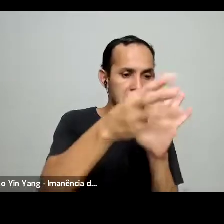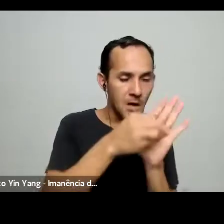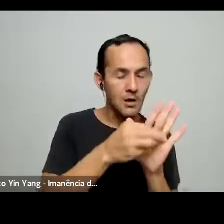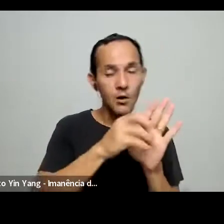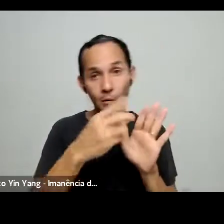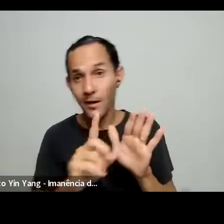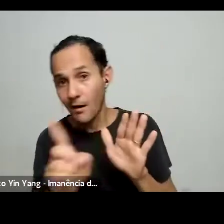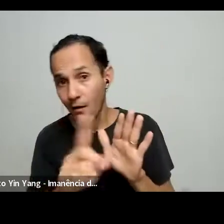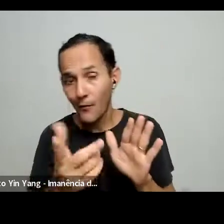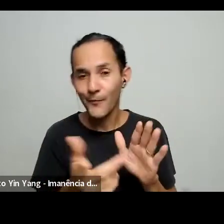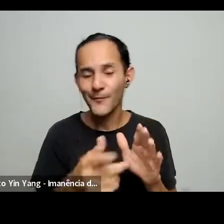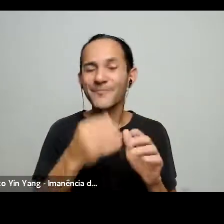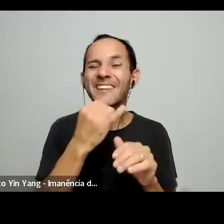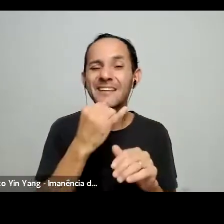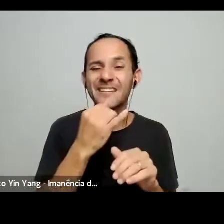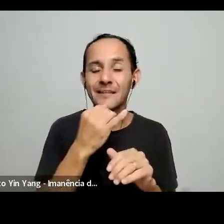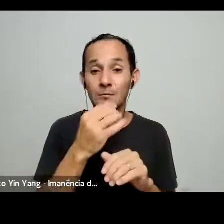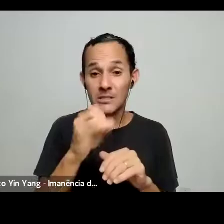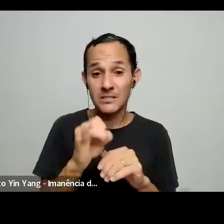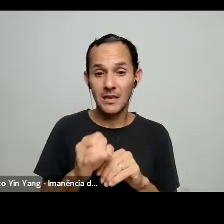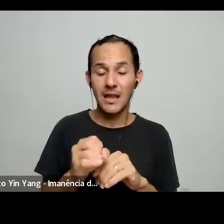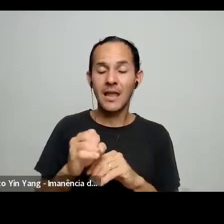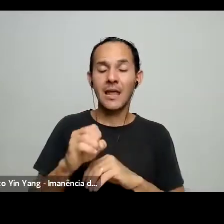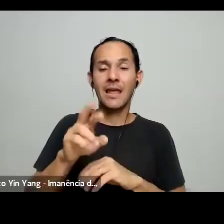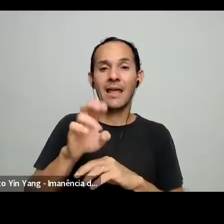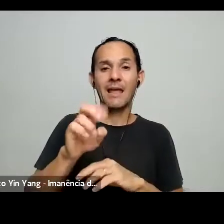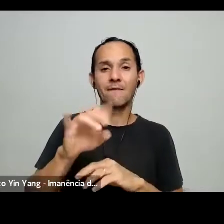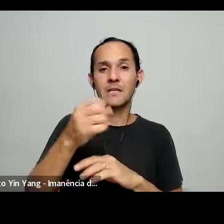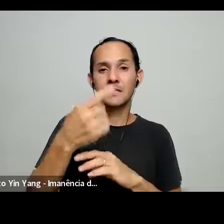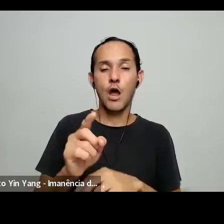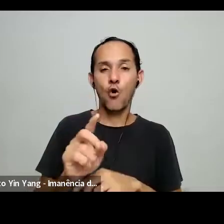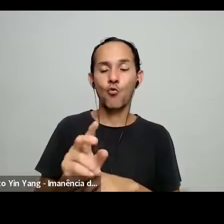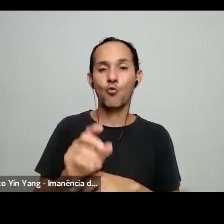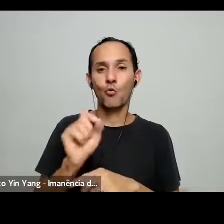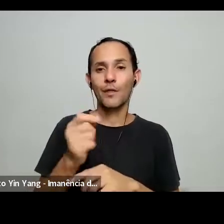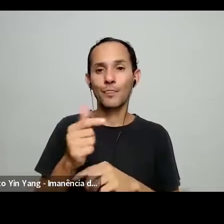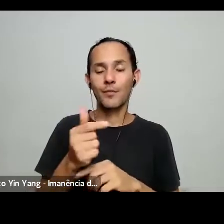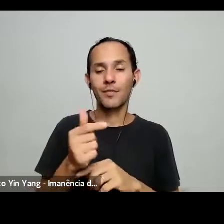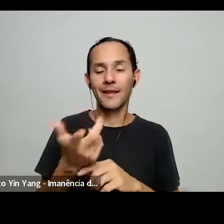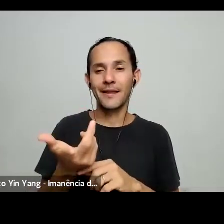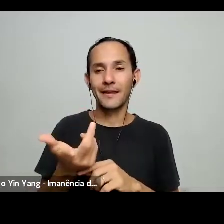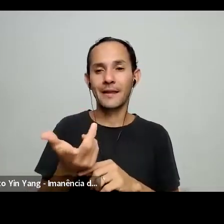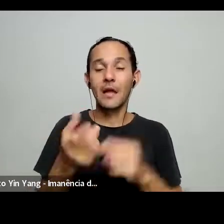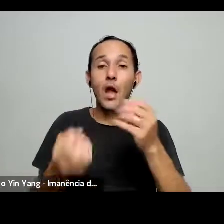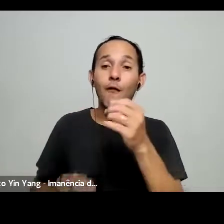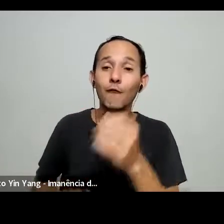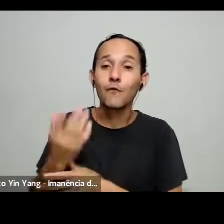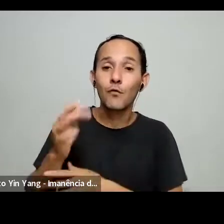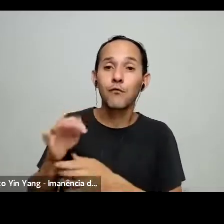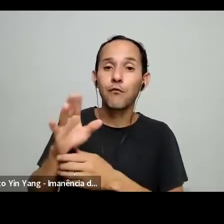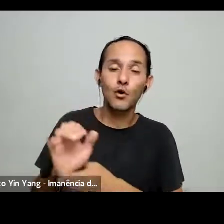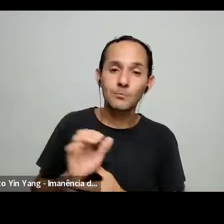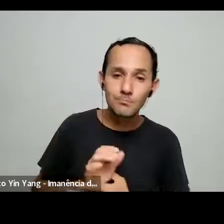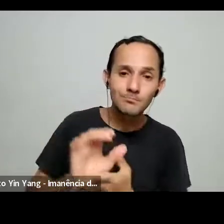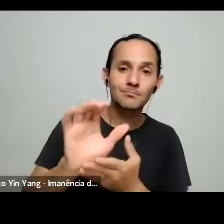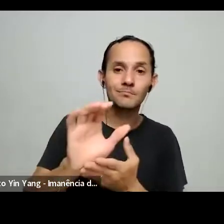Então, por exemplo, se uma revisão sistemática ela não indica a fonte de financiamento,